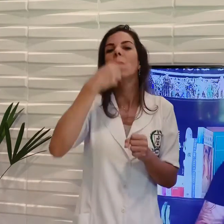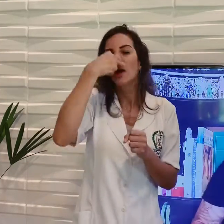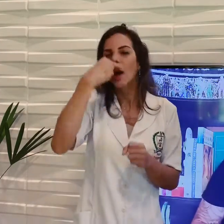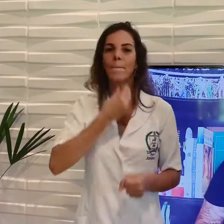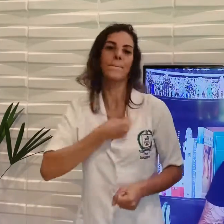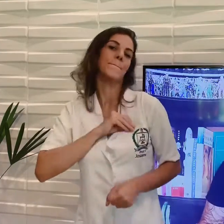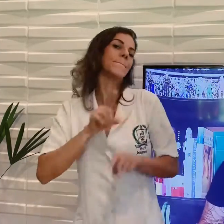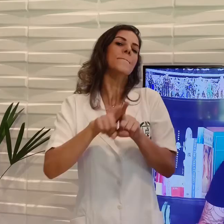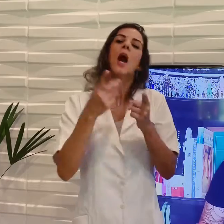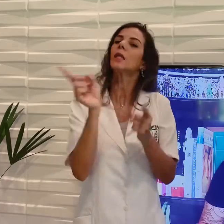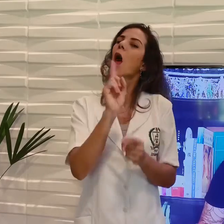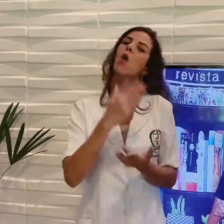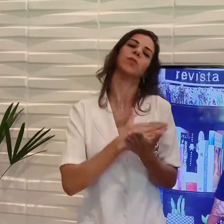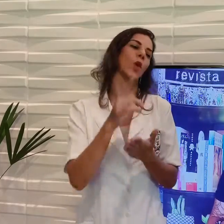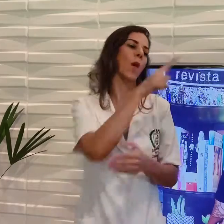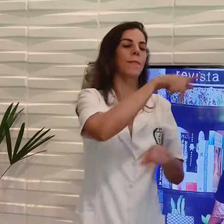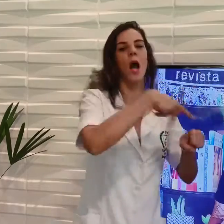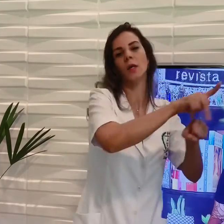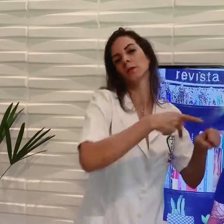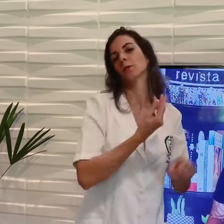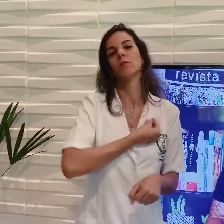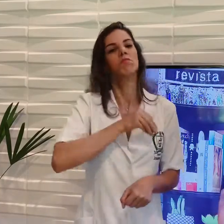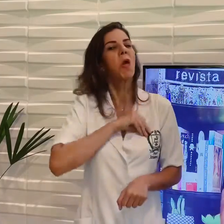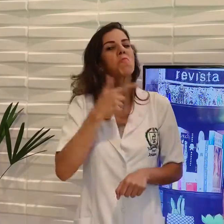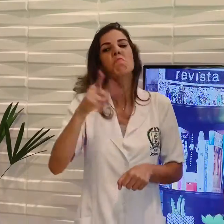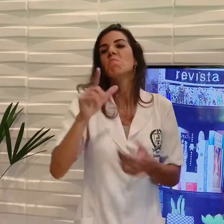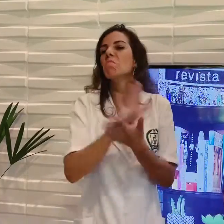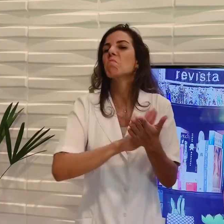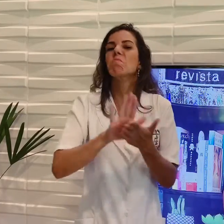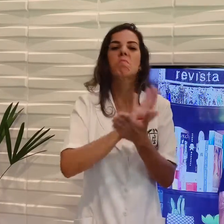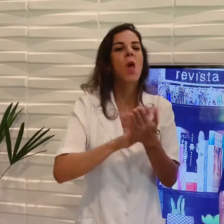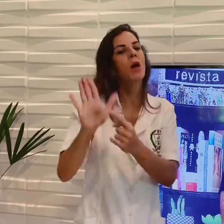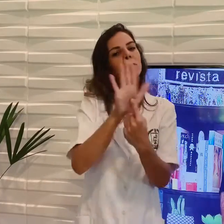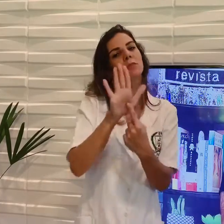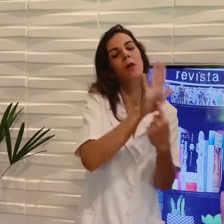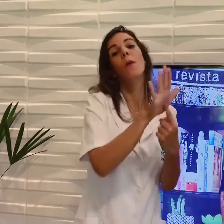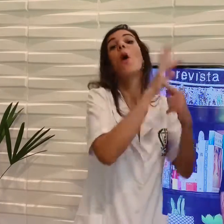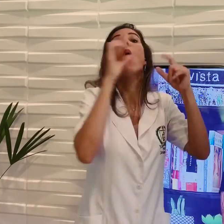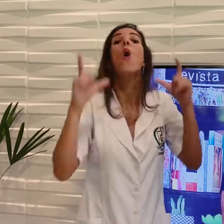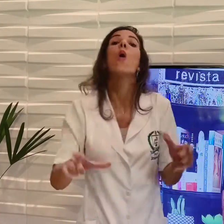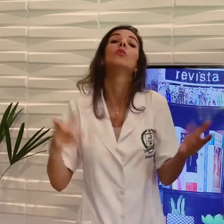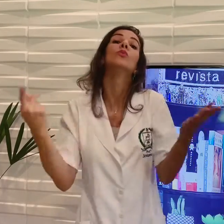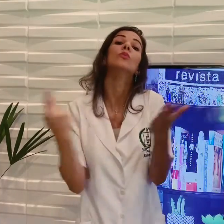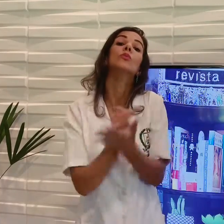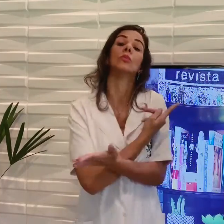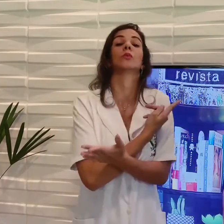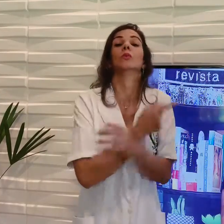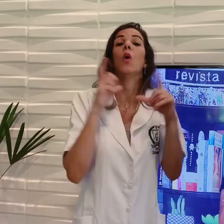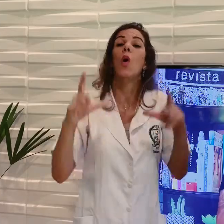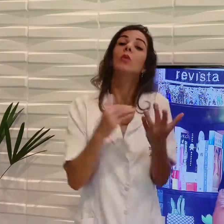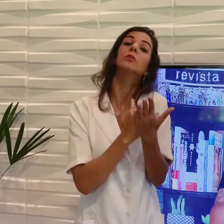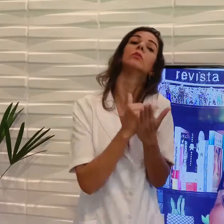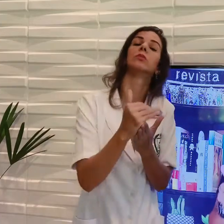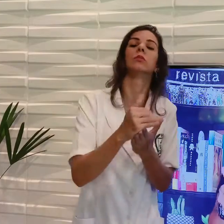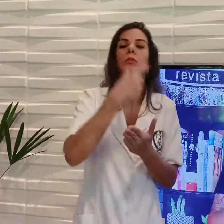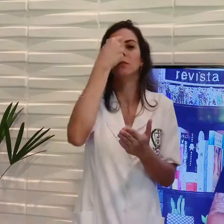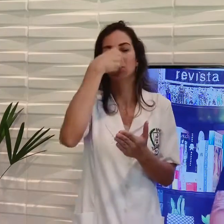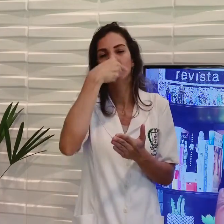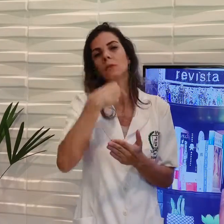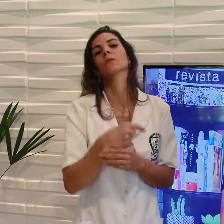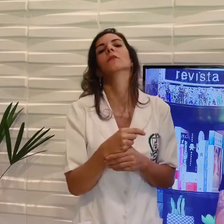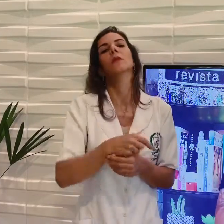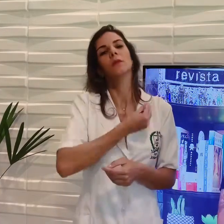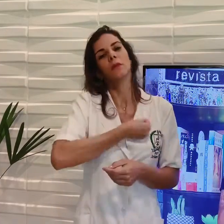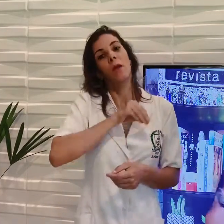ela não começou na Espanha e não há nenhum indício assertivo de onde tenha sido o epicentro da epidemia